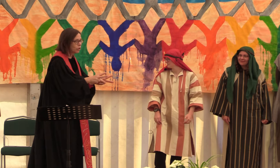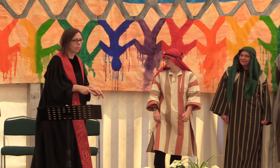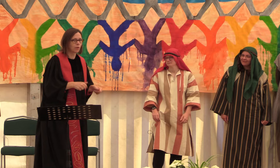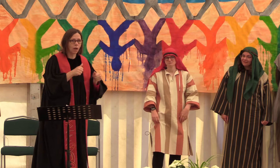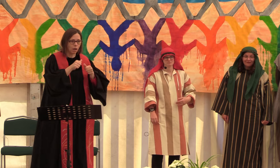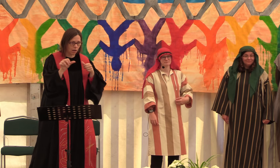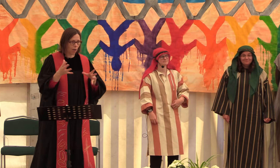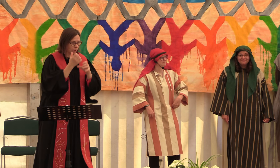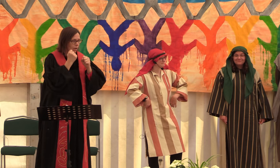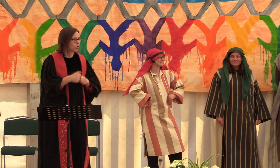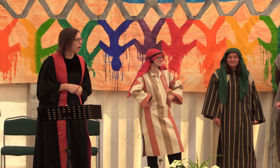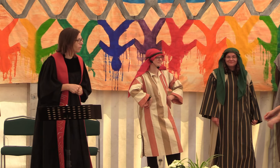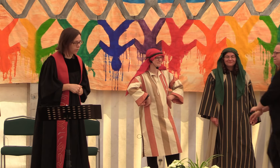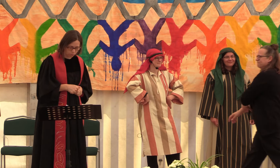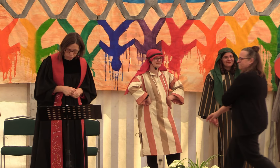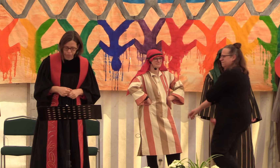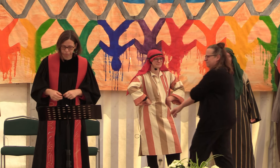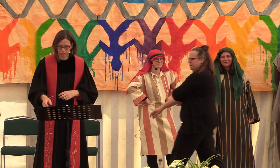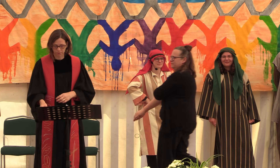Mal gut gegangen. Ja?